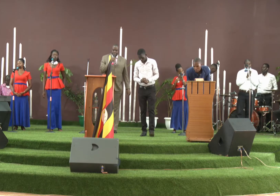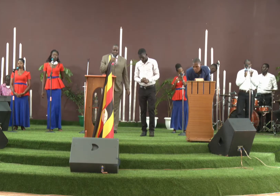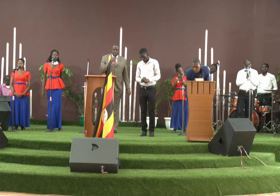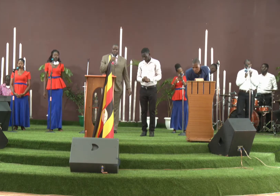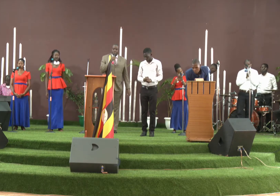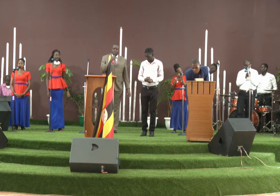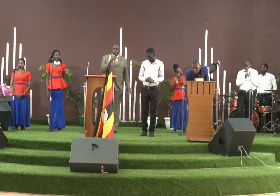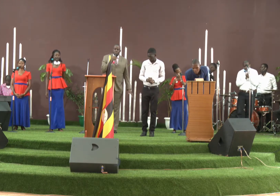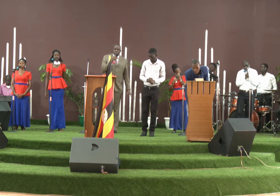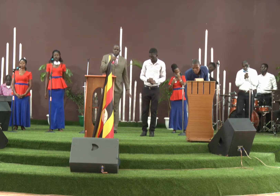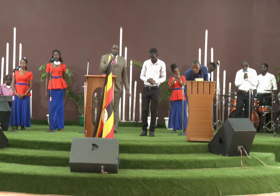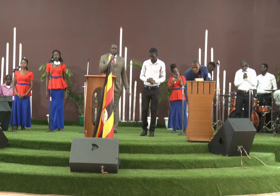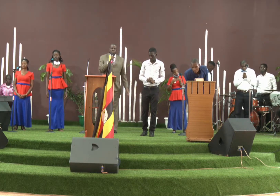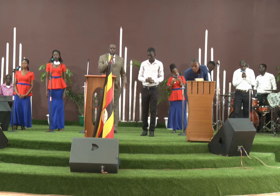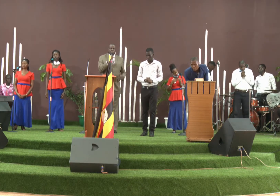Bwatyo